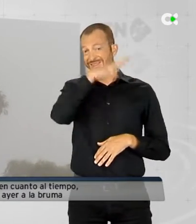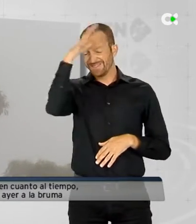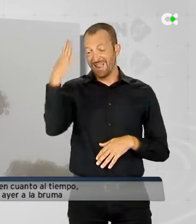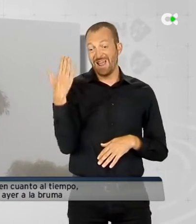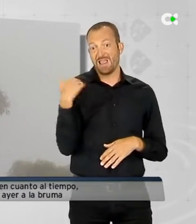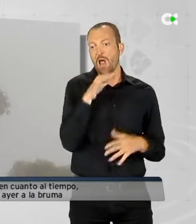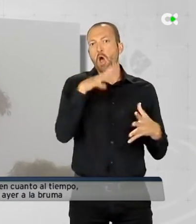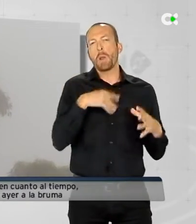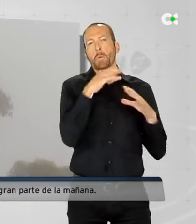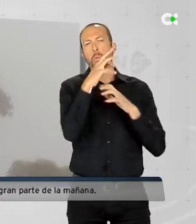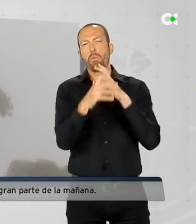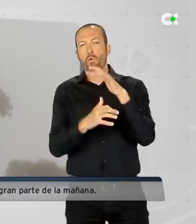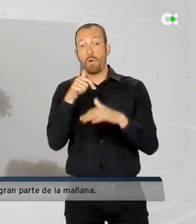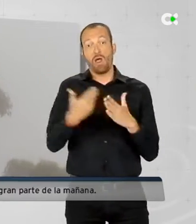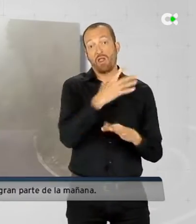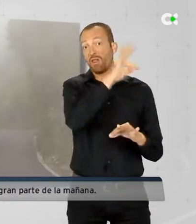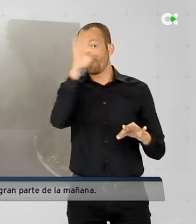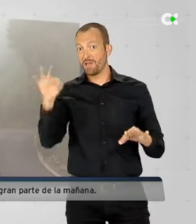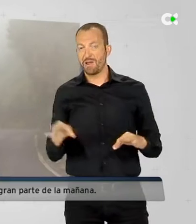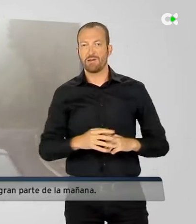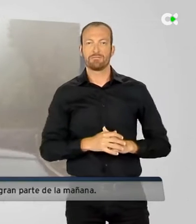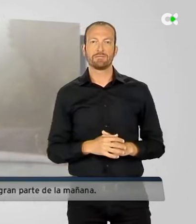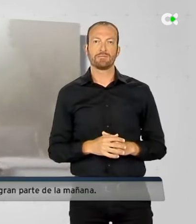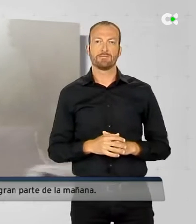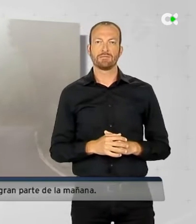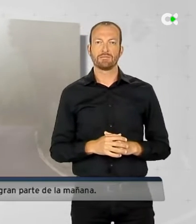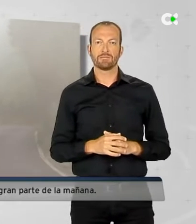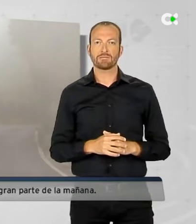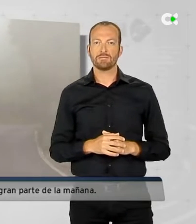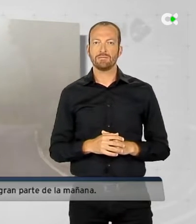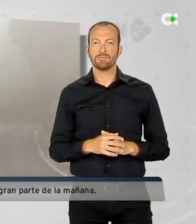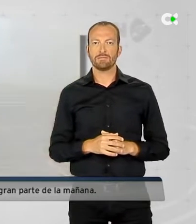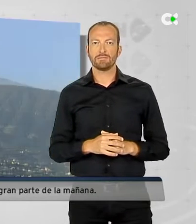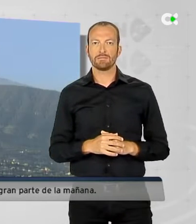de ayer a la bruma que se ha impuesto gran parte de la mañana.